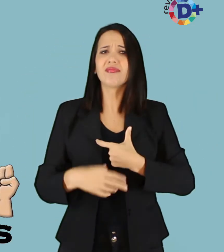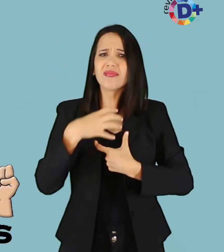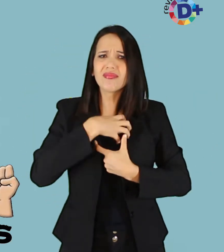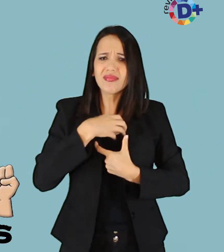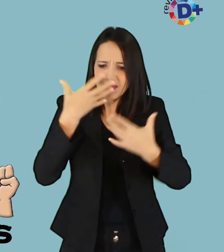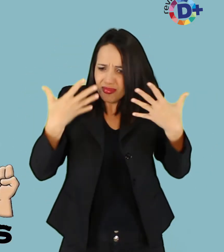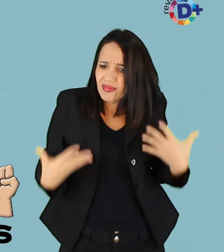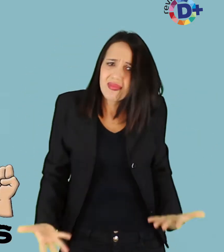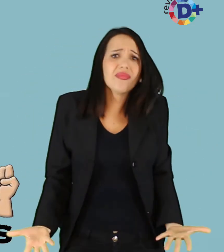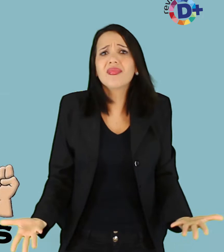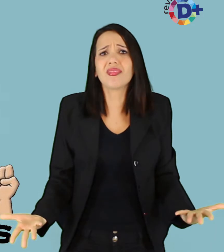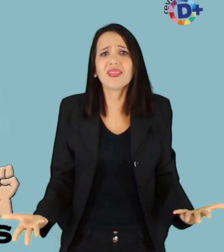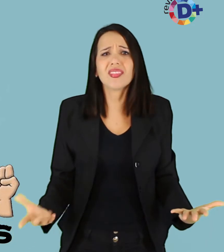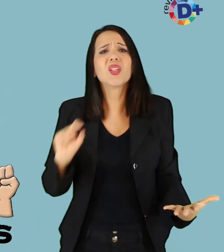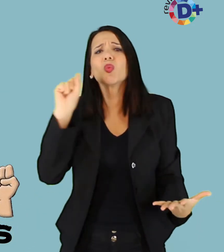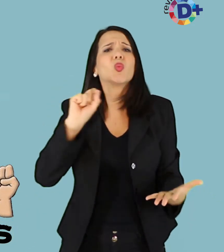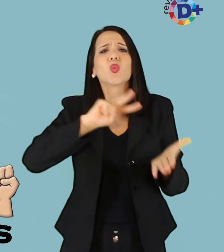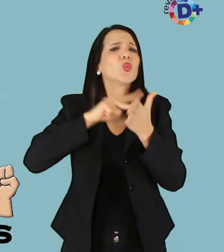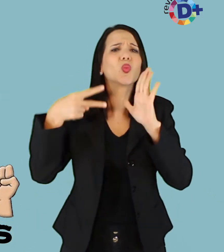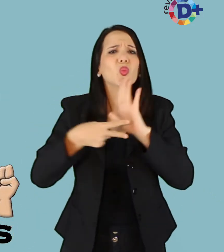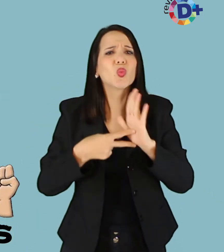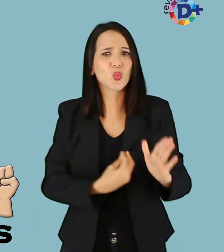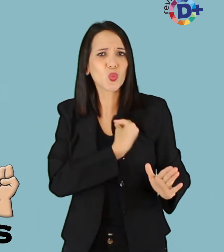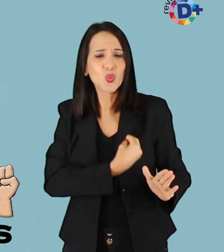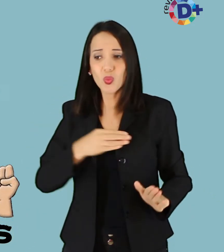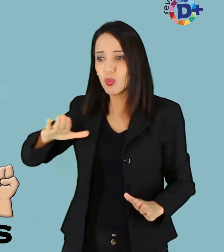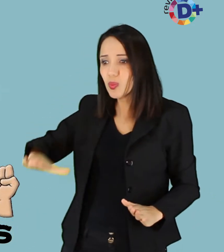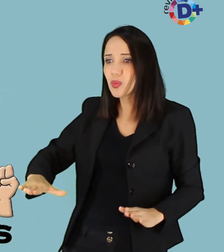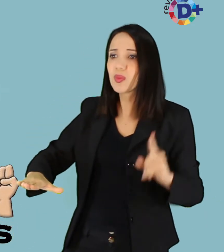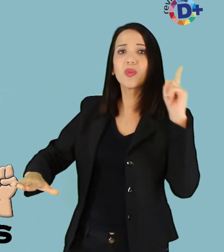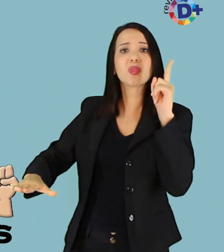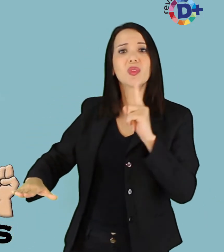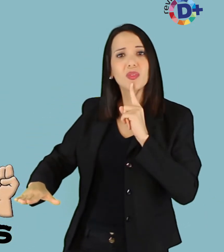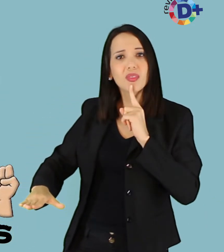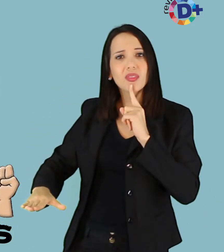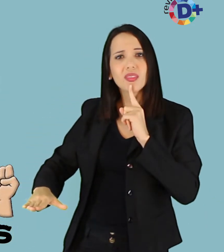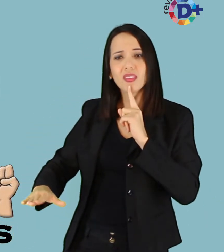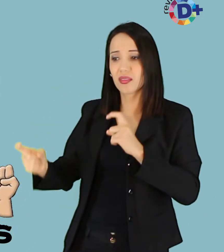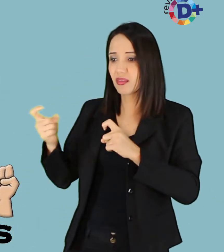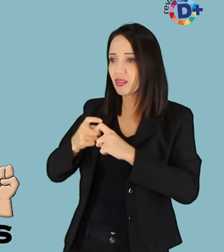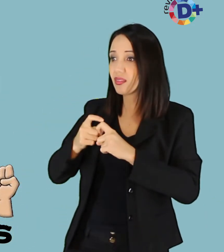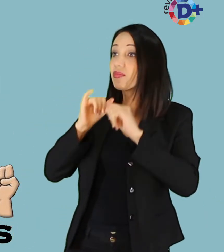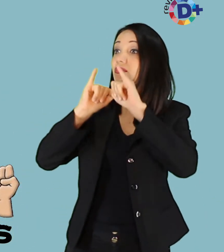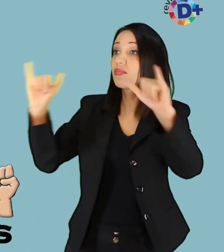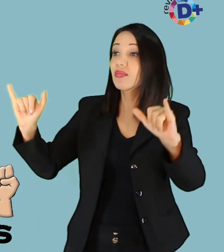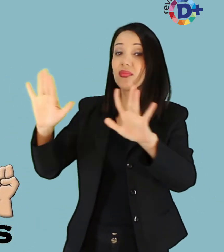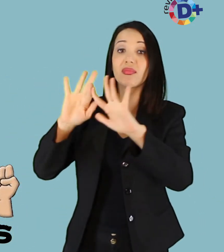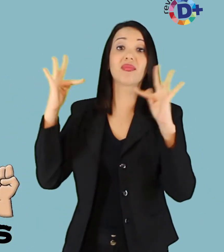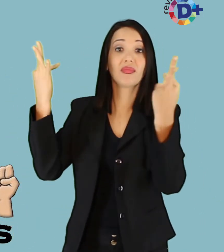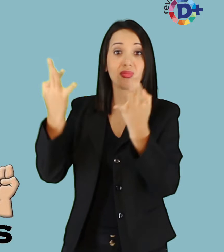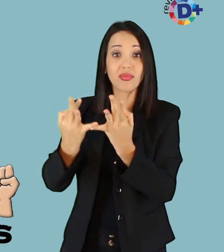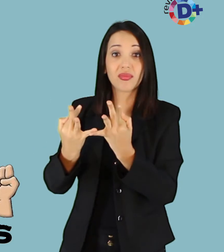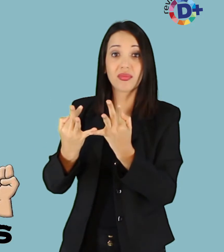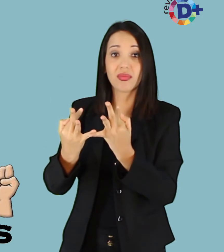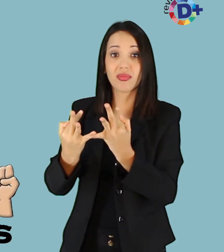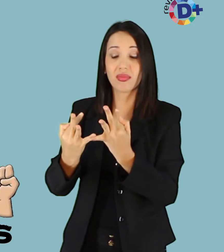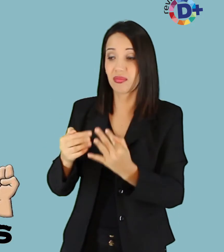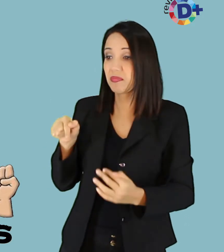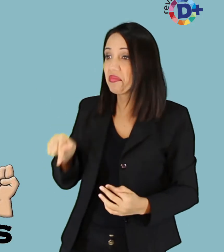ser como somos? O que significa para a vida da criança surda quando o médico diz para a família para